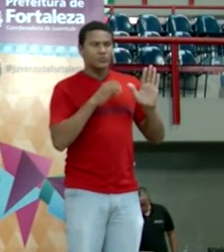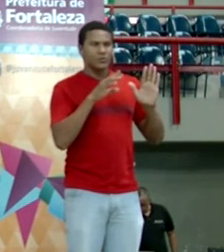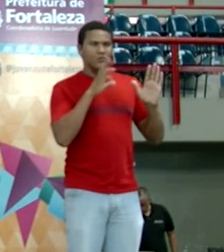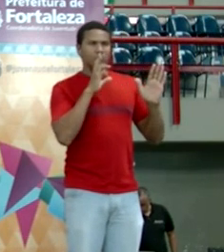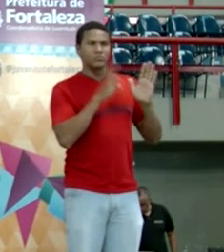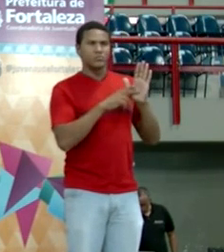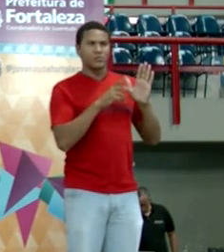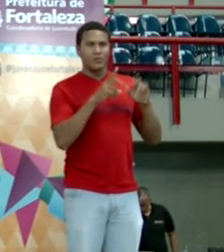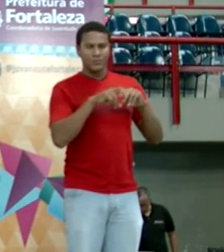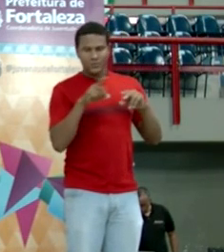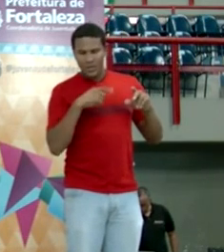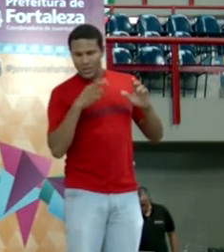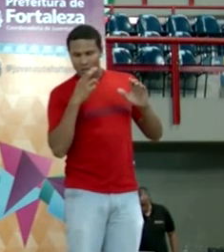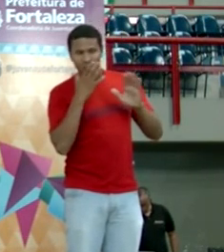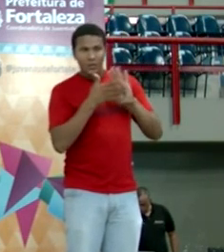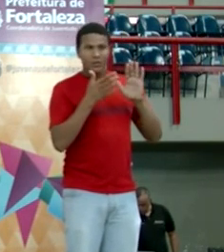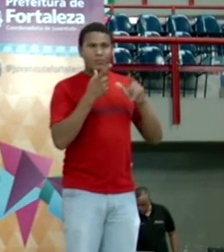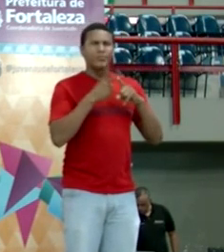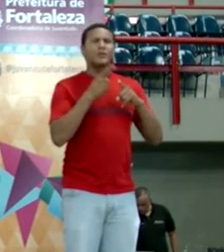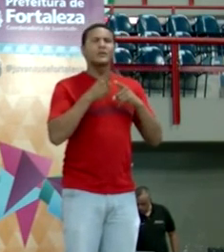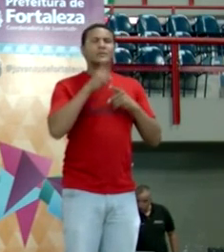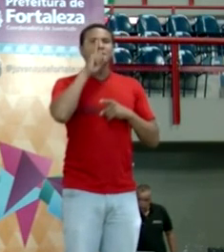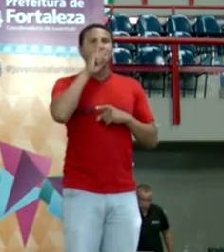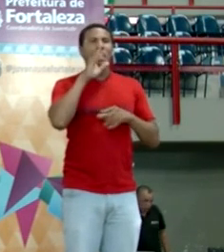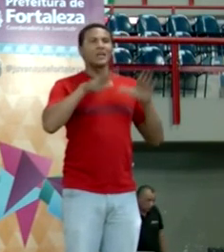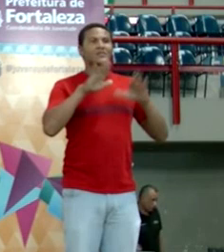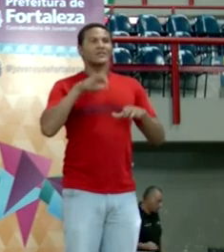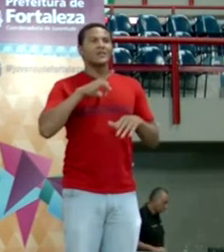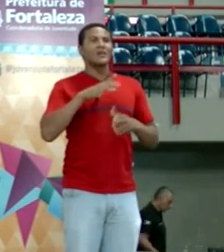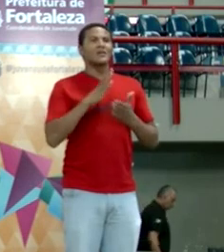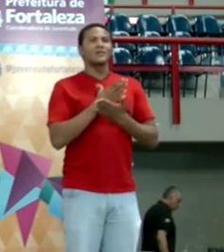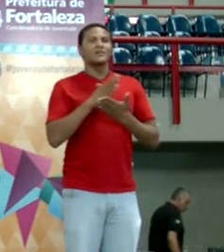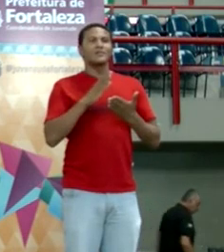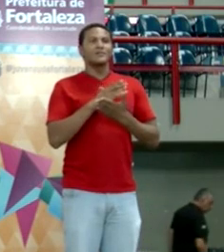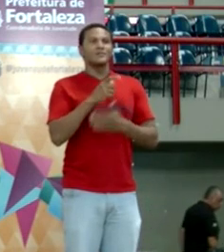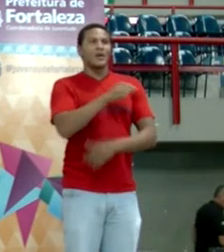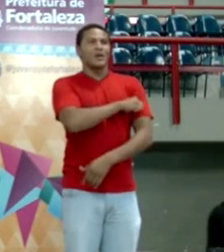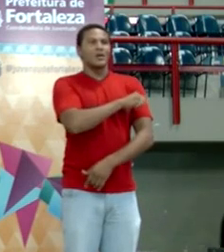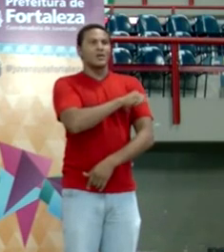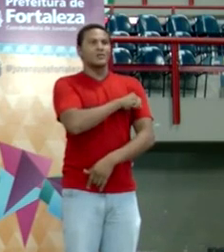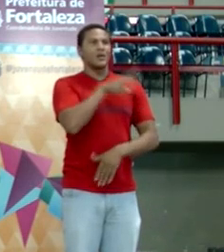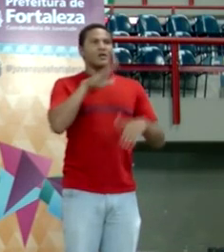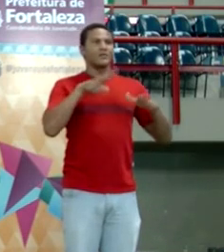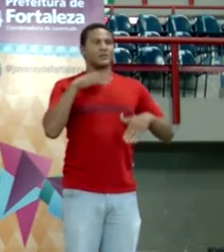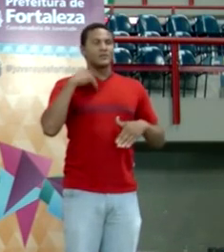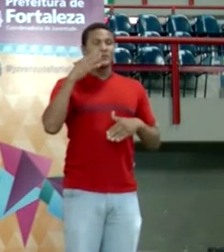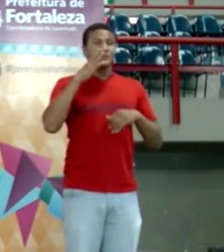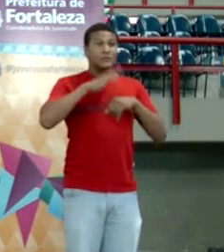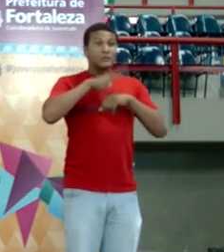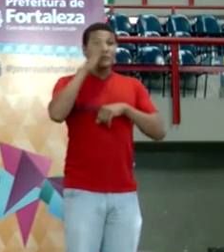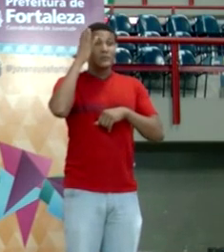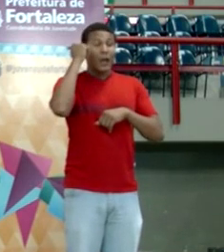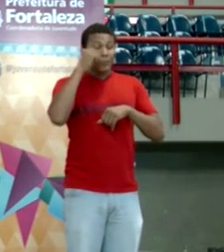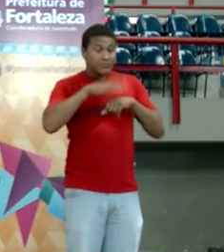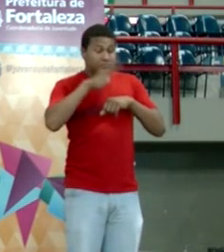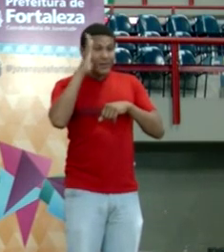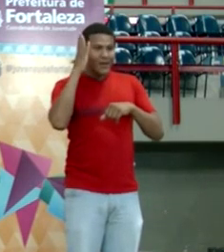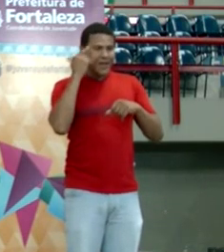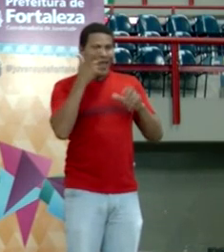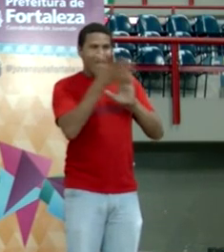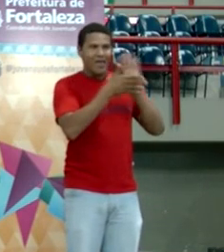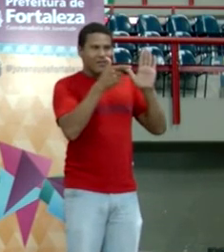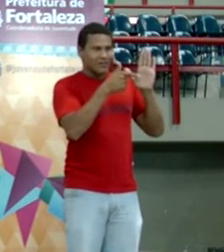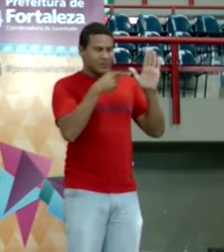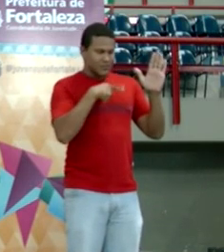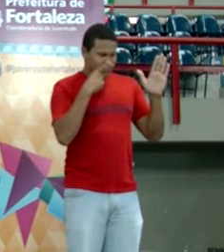é perigoso? Porque tem aluno que às vezes sabe mais do que as informações que vão estar no dia. E aí ele